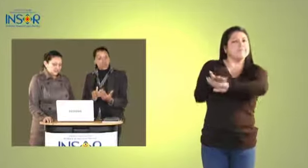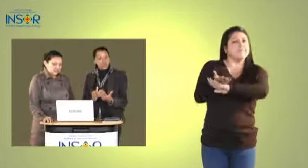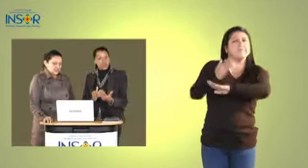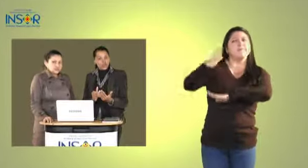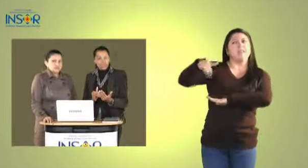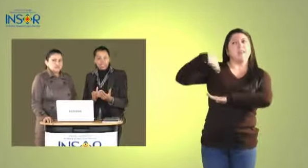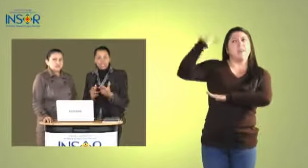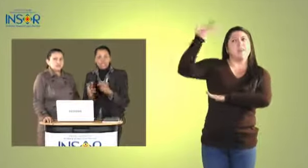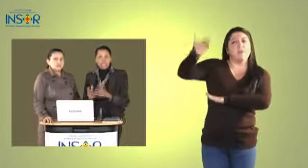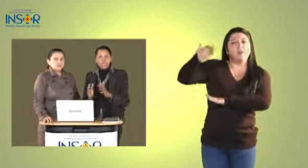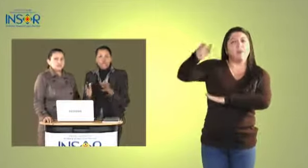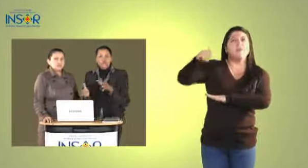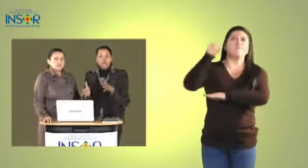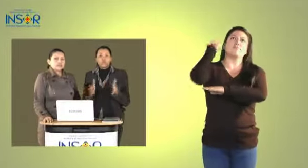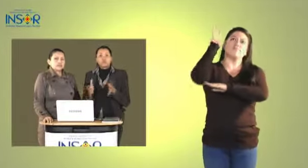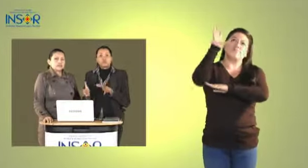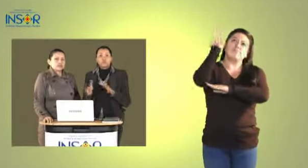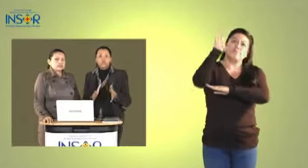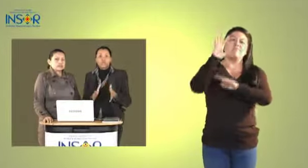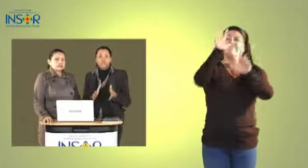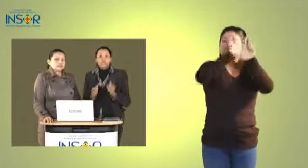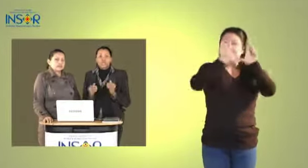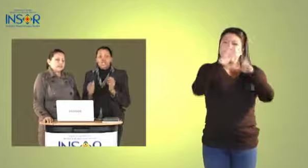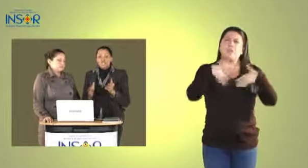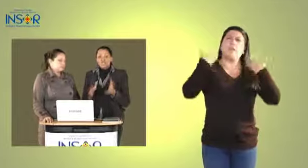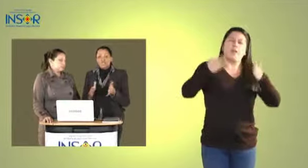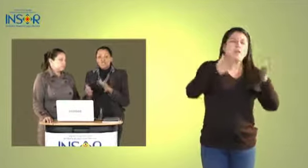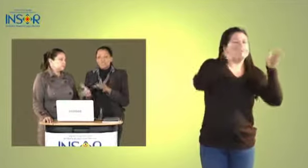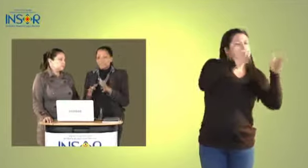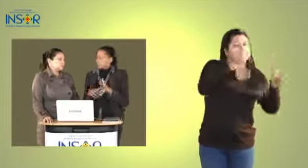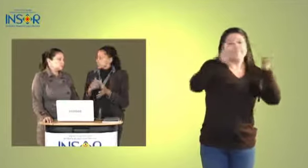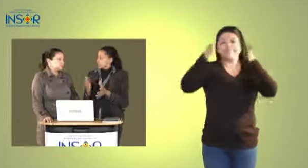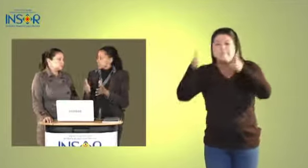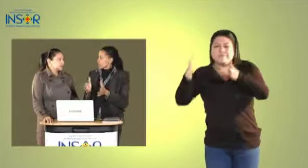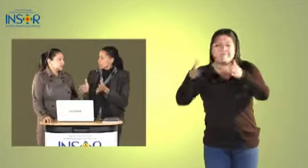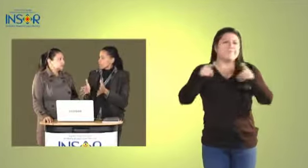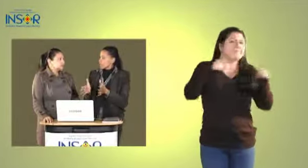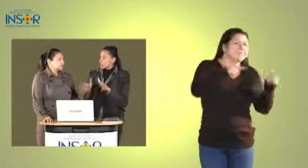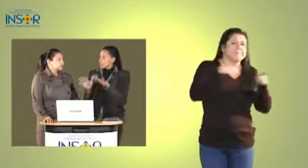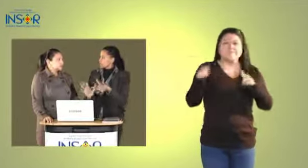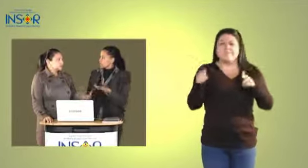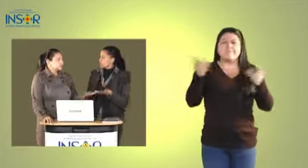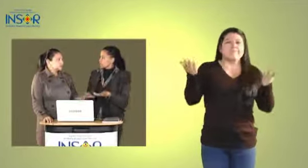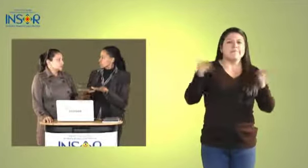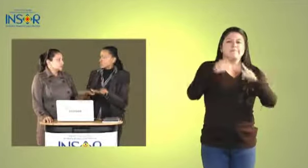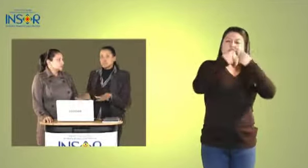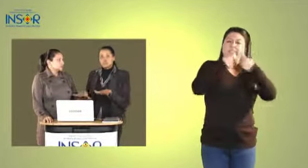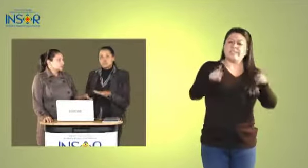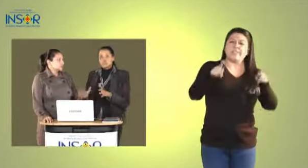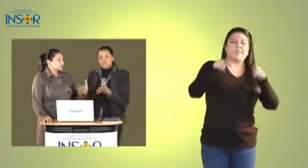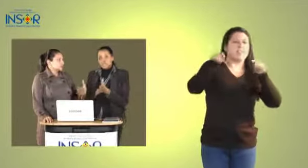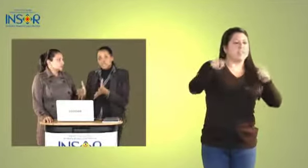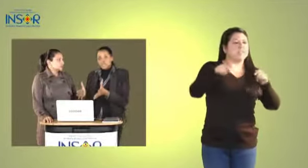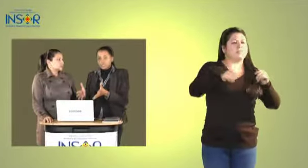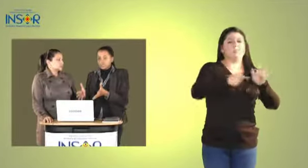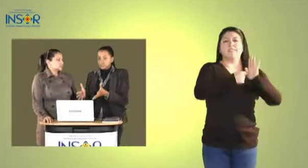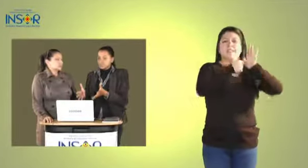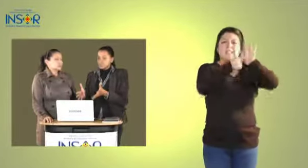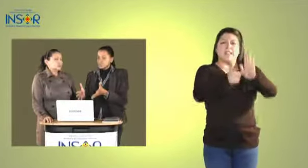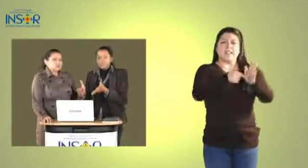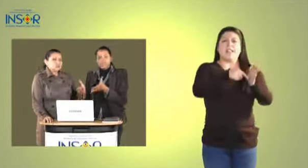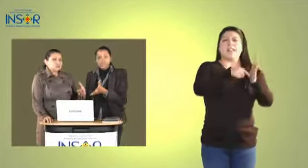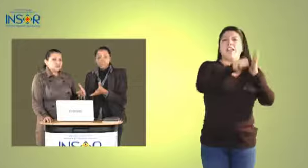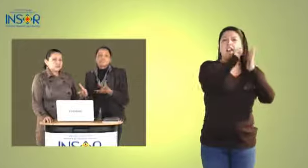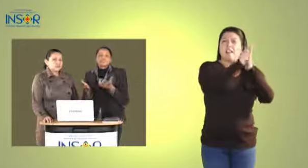una próxima videoconferencia mostrarles cuáles fueron los dos momentos y cómo se diferencia, digamos, la presentación de los textos, quién es la